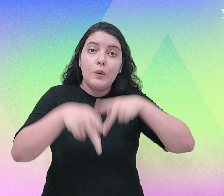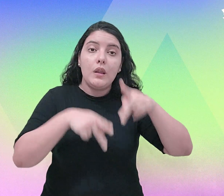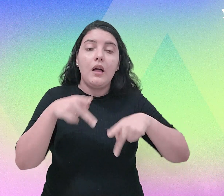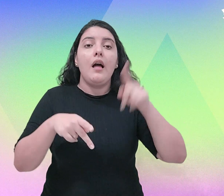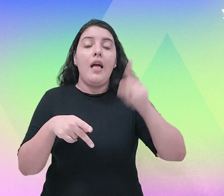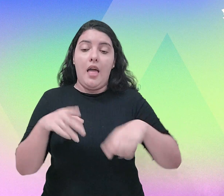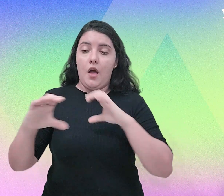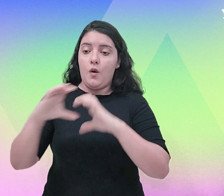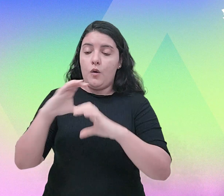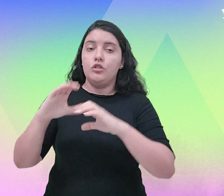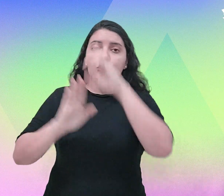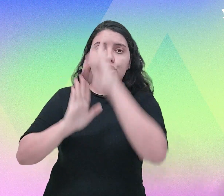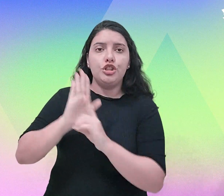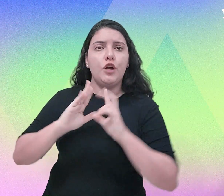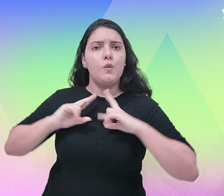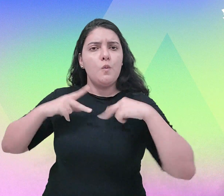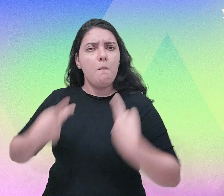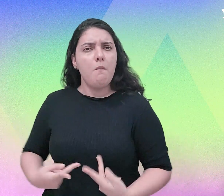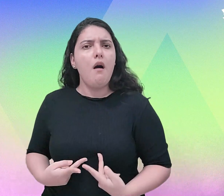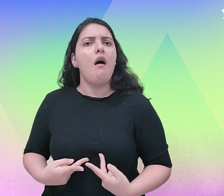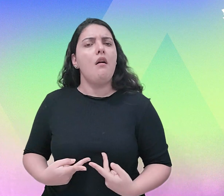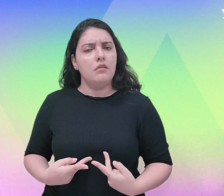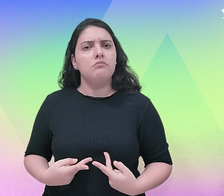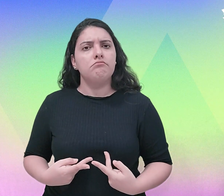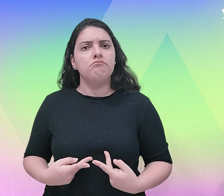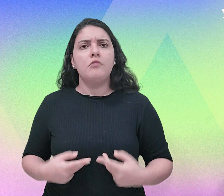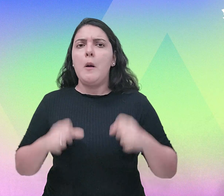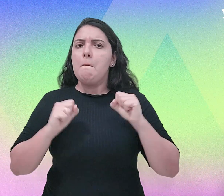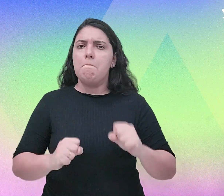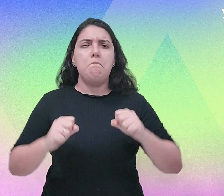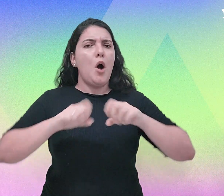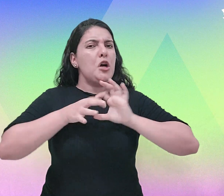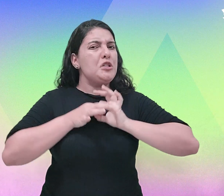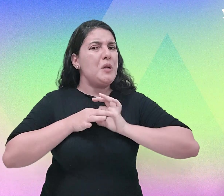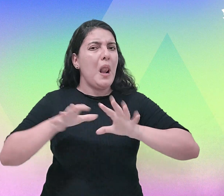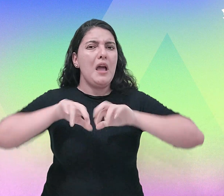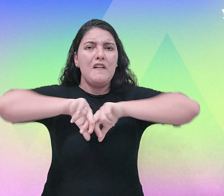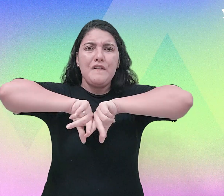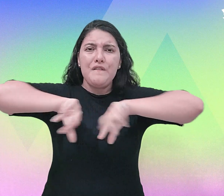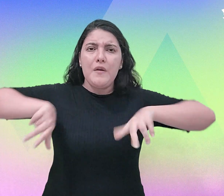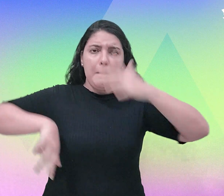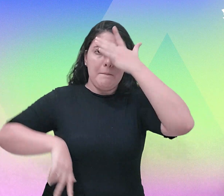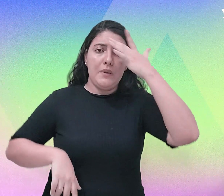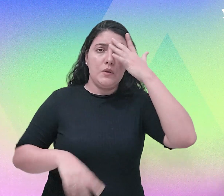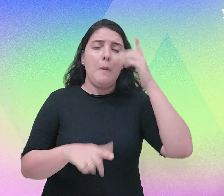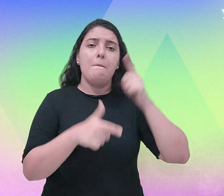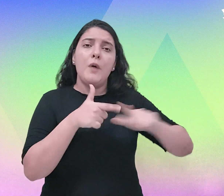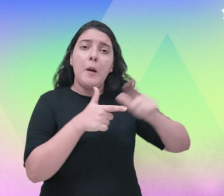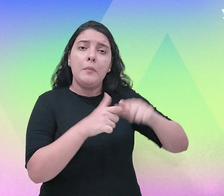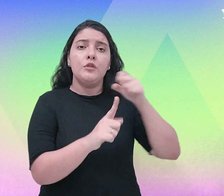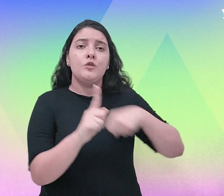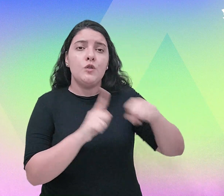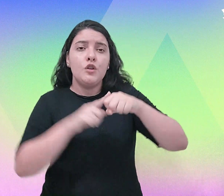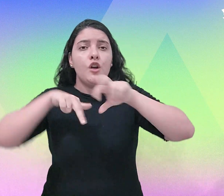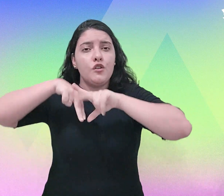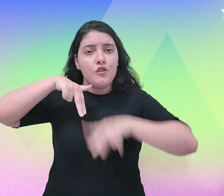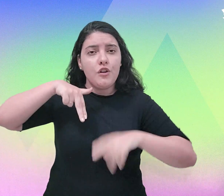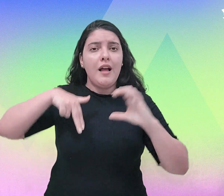comunicação como direito humano interseccionalidade e problematização de questões sociais gênero passe e